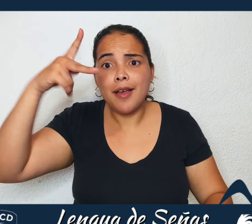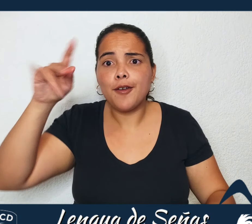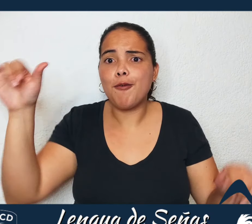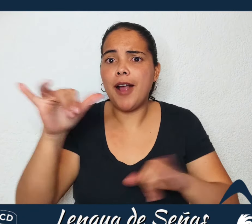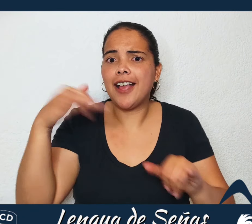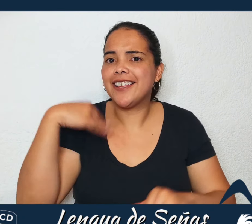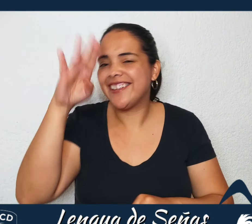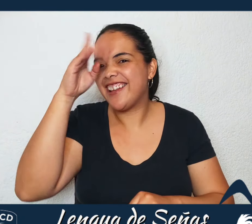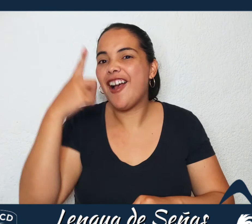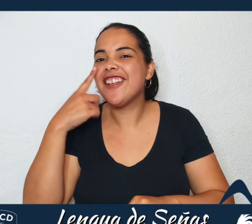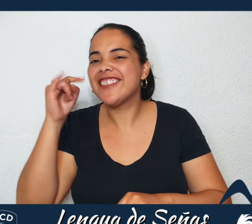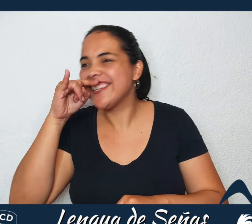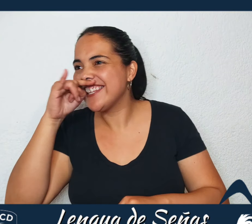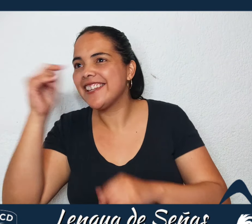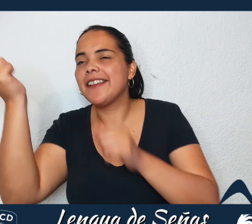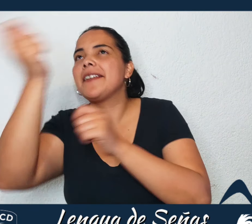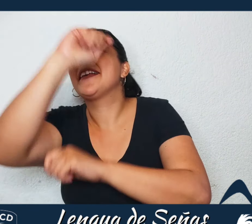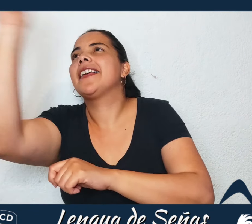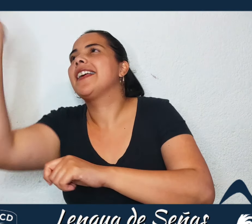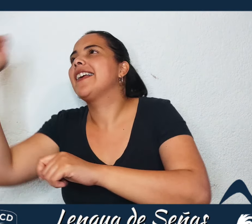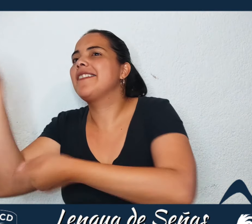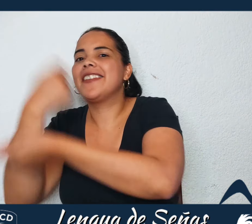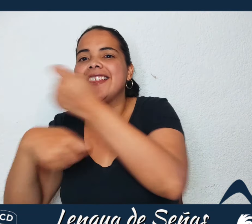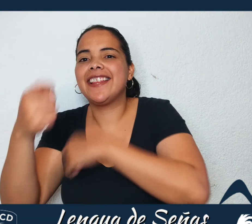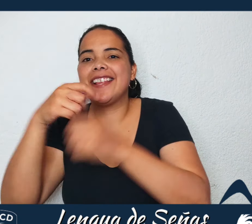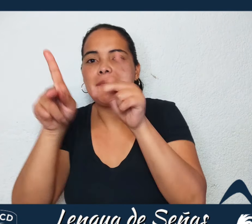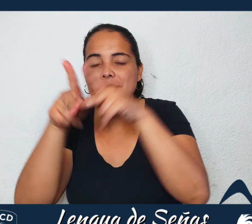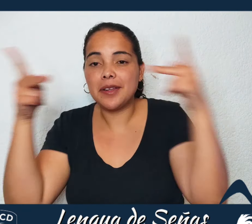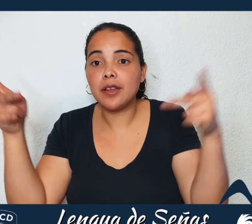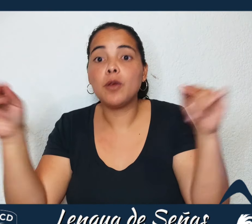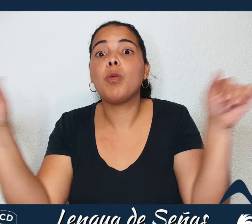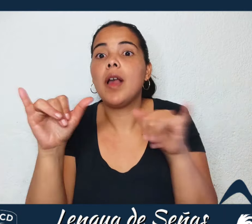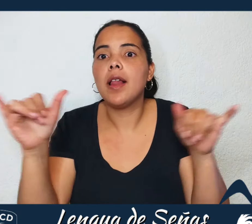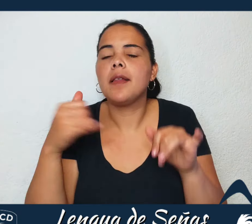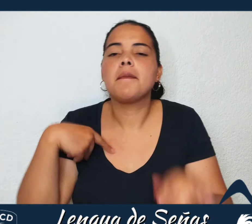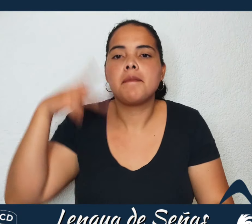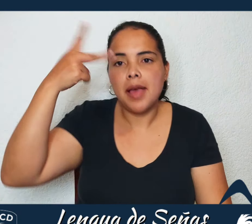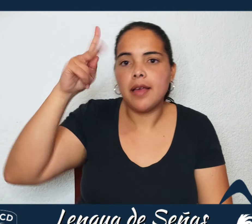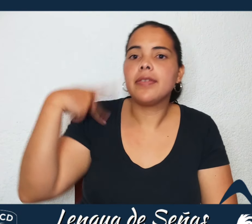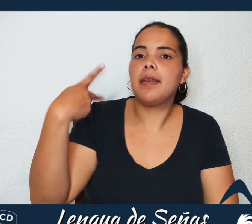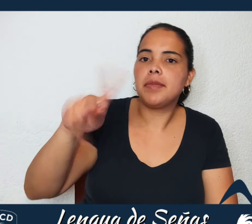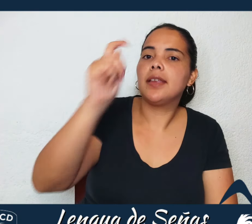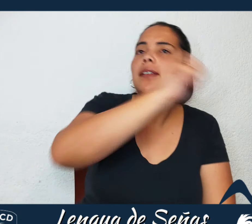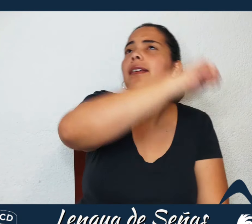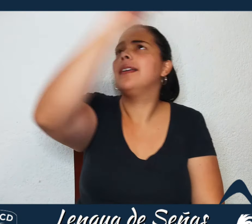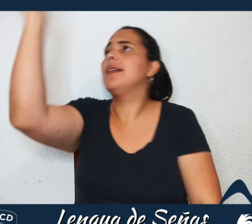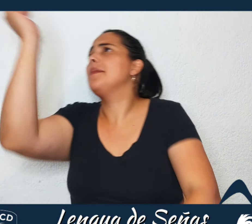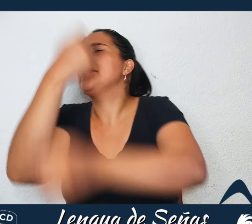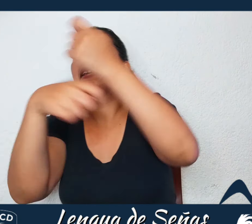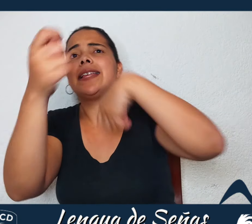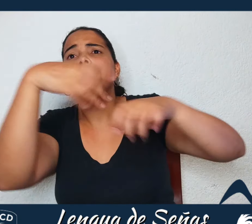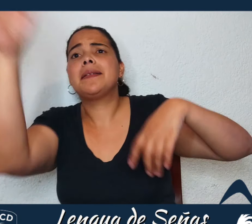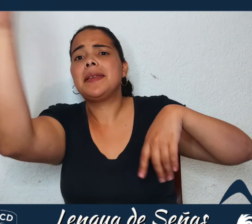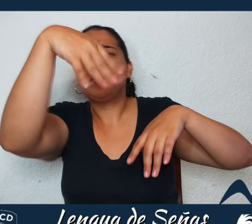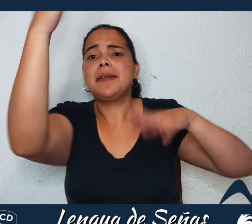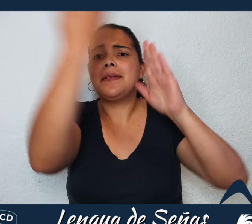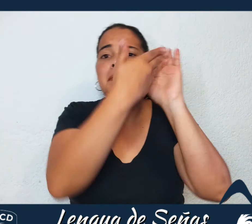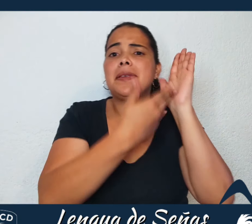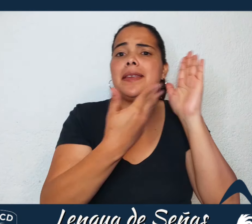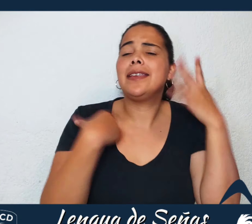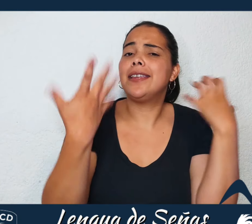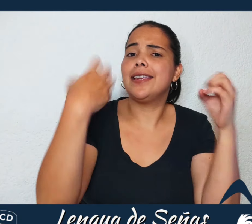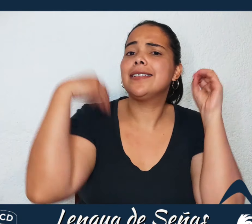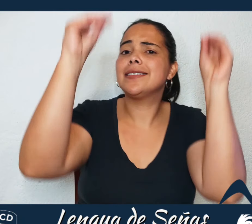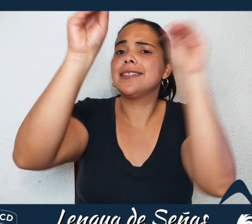andaba por todo lado anunciando extra, extra, o en otras palabras, hay buenas noticias, hay buenas